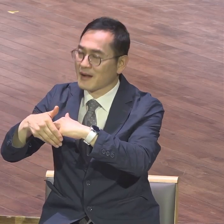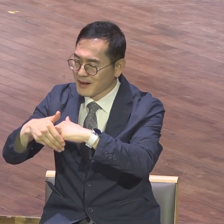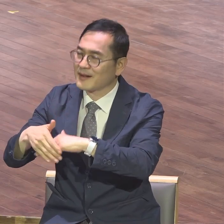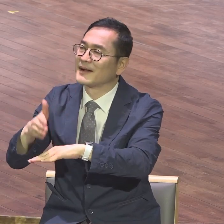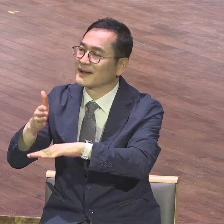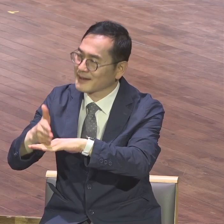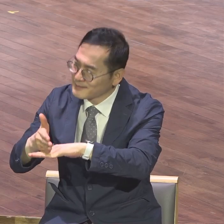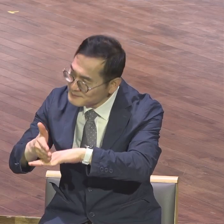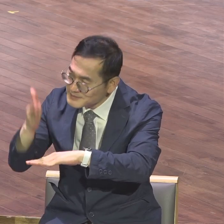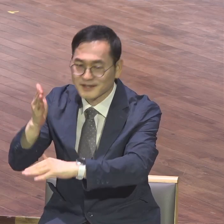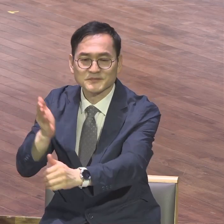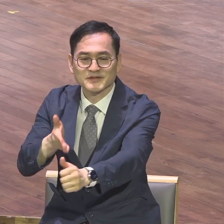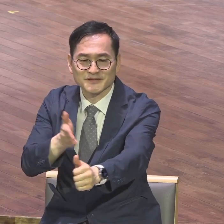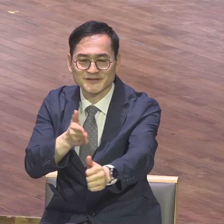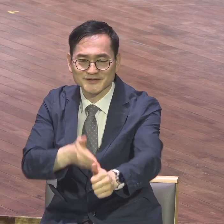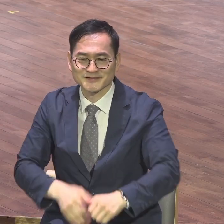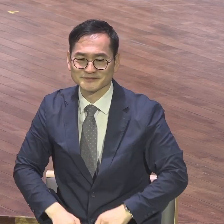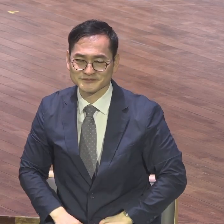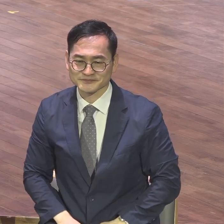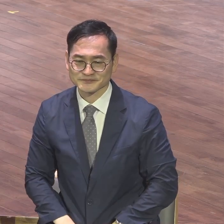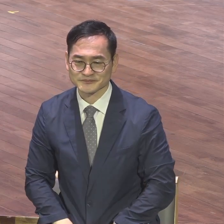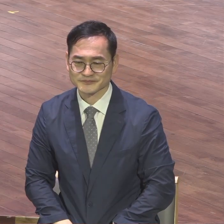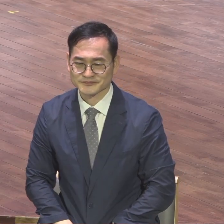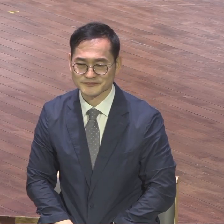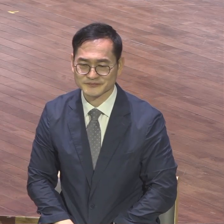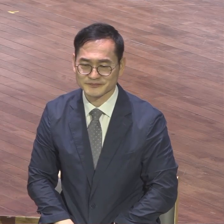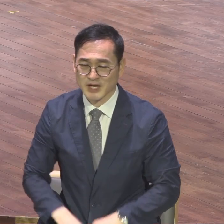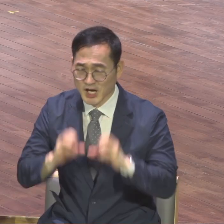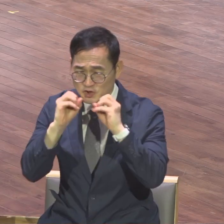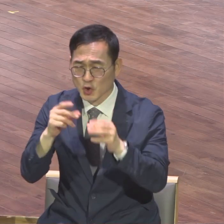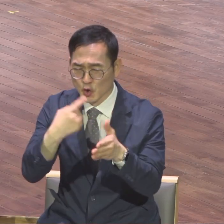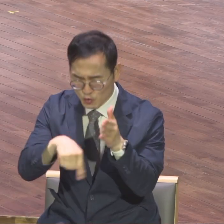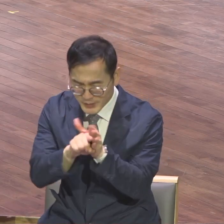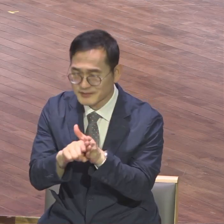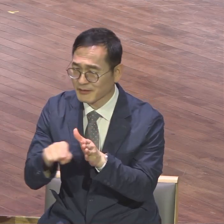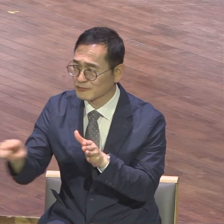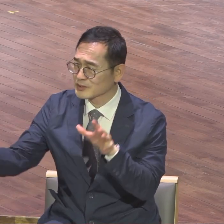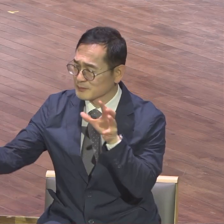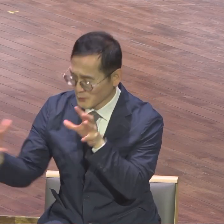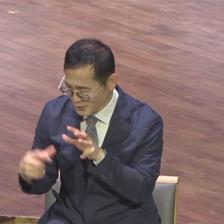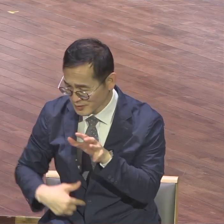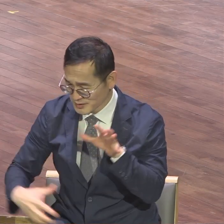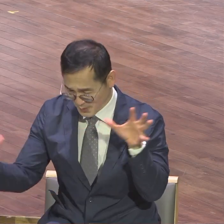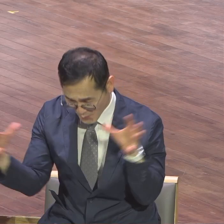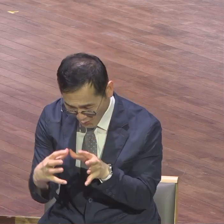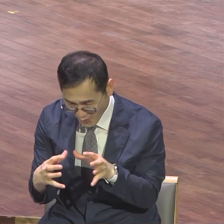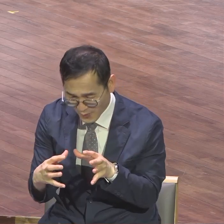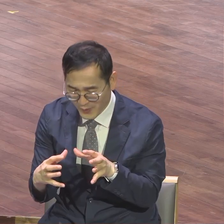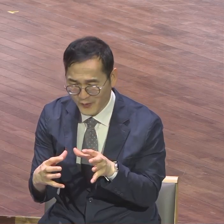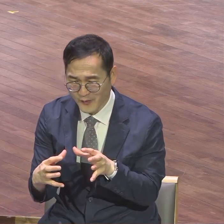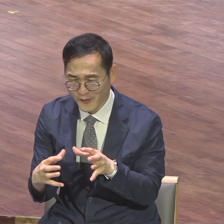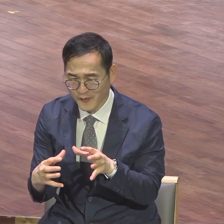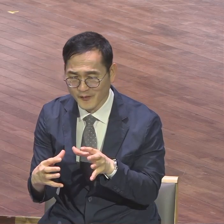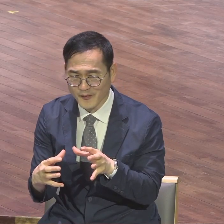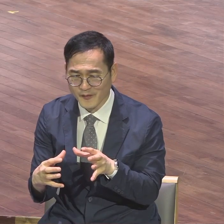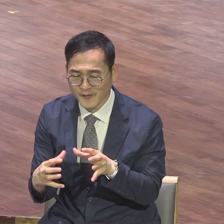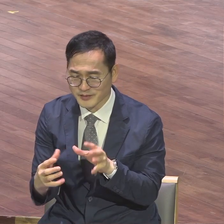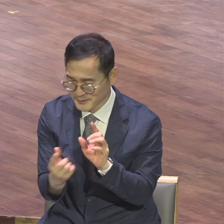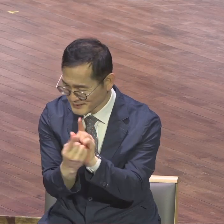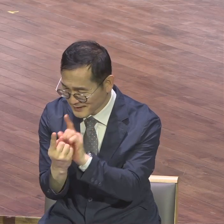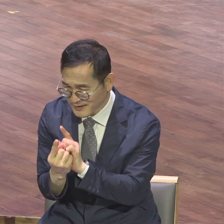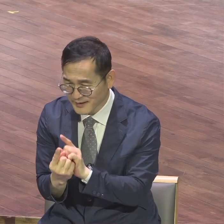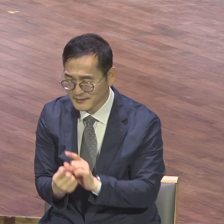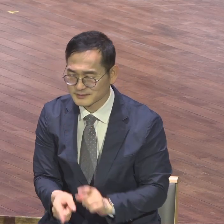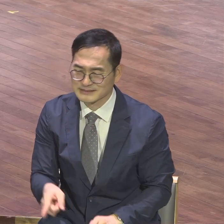성도들 하나님께서 예비하신 이 선교적 만남 24 감사하면서 아, 저 사람 내가 체질이 안 맞아. 그건 당신